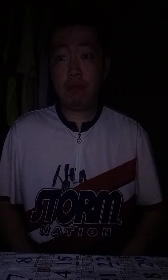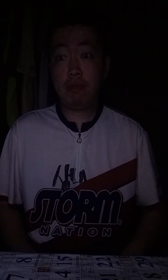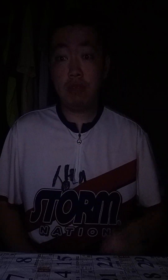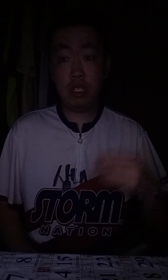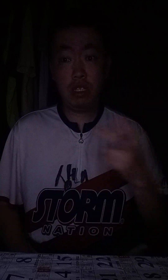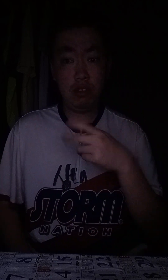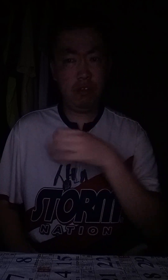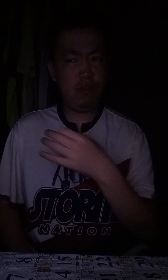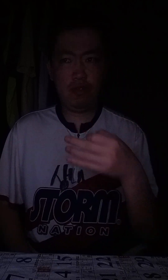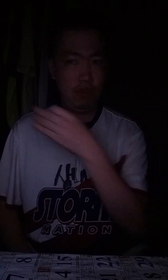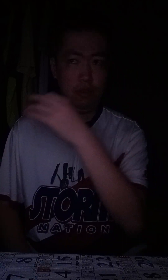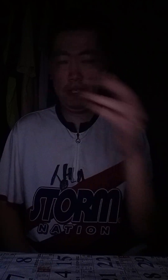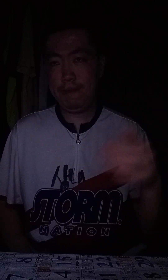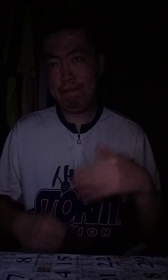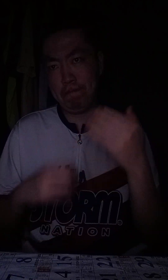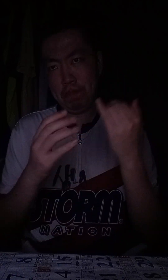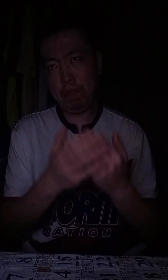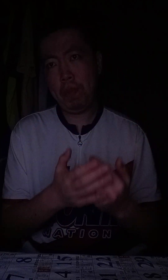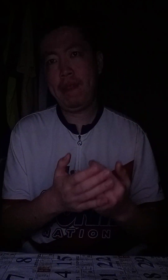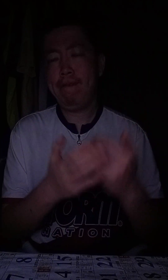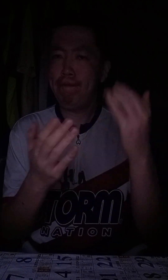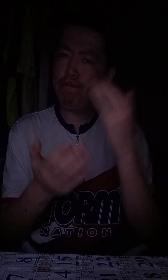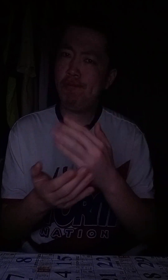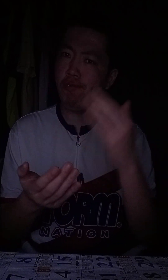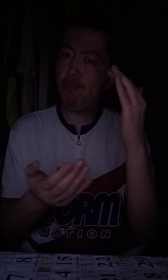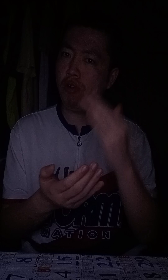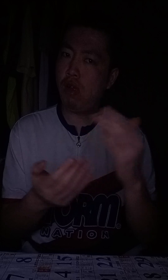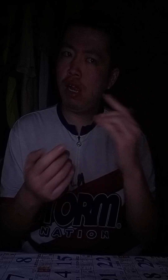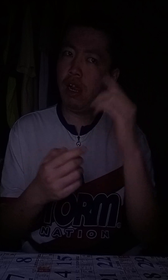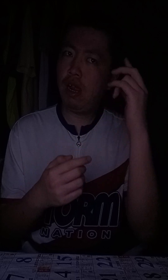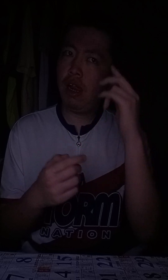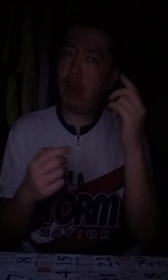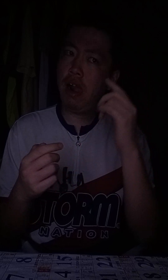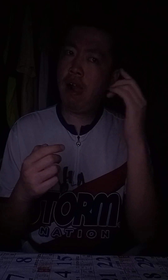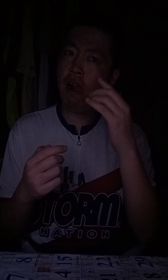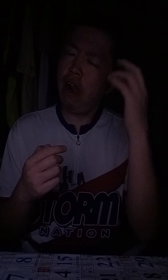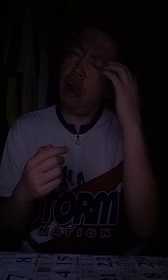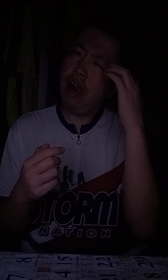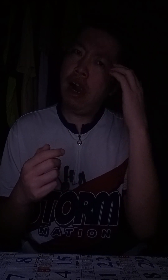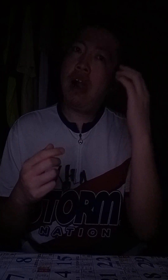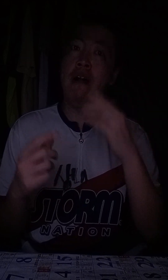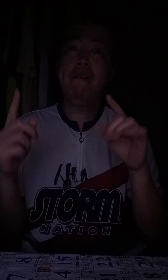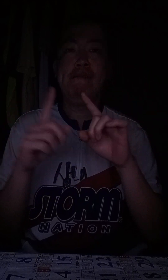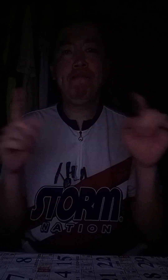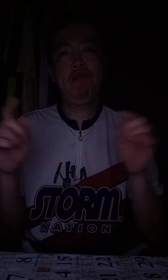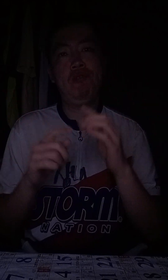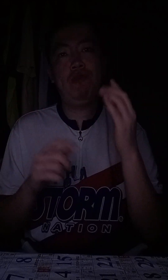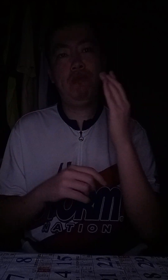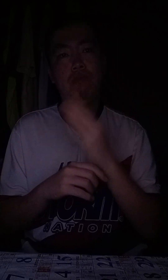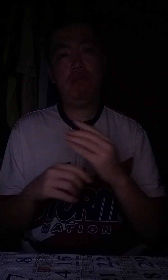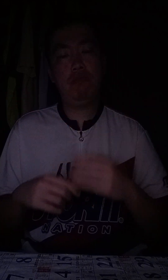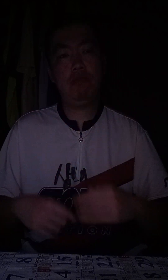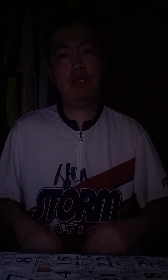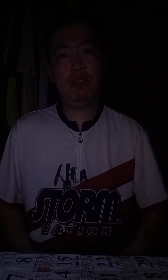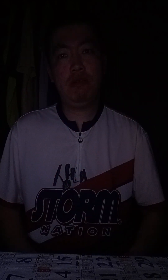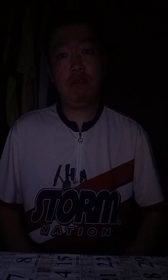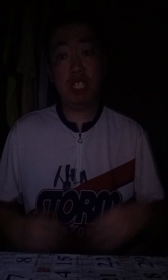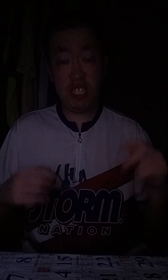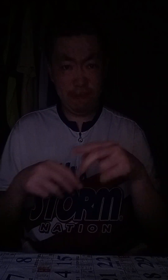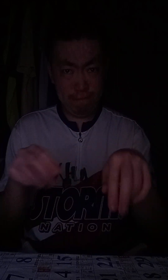피해 차량 블랙박스 영상과 목격자 증언 등을 토대로 사고 경위를 조사할 예정입니다. 앞 범퍼가 떨어져